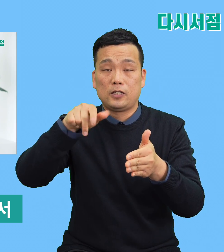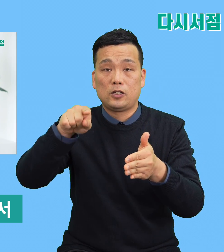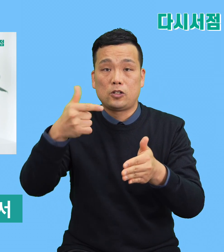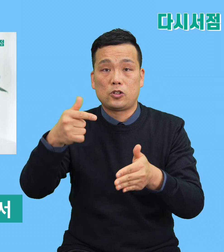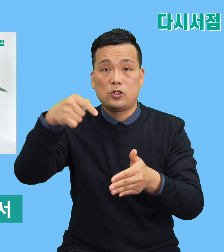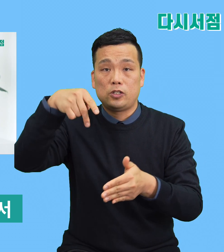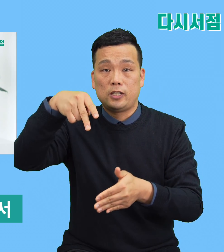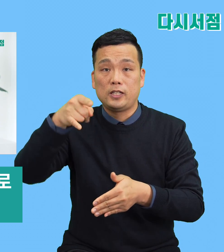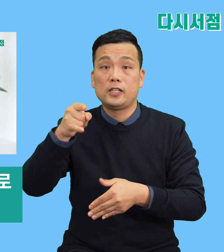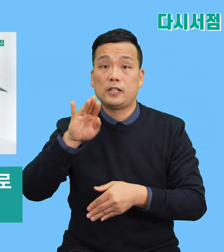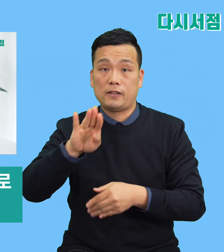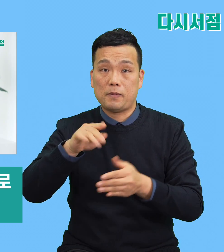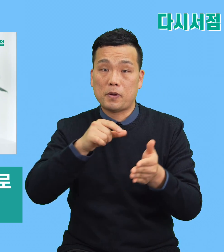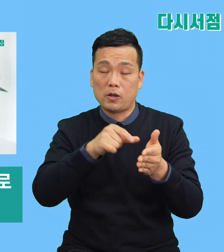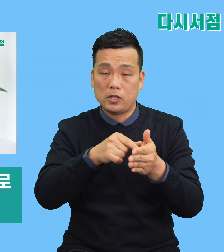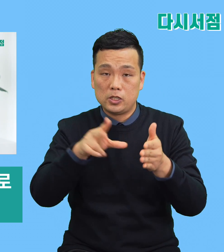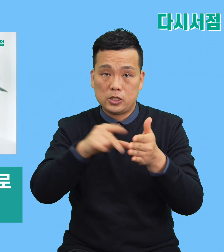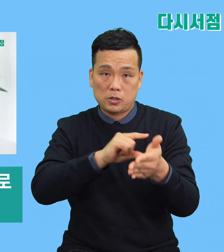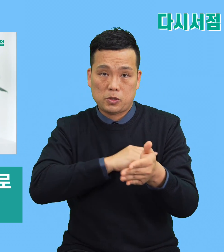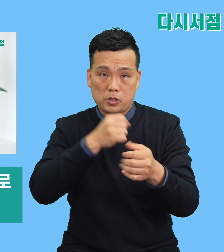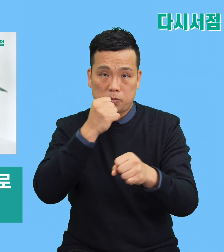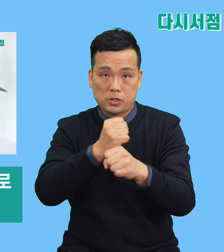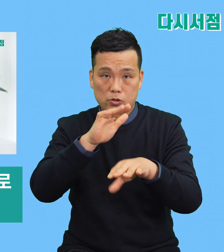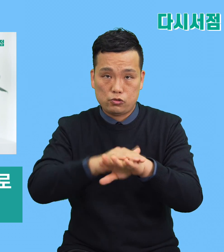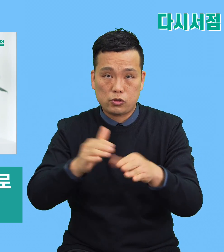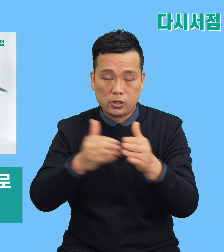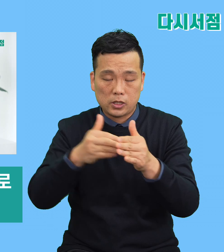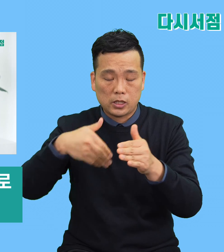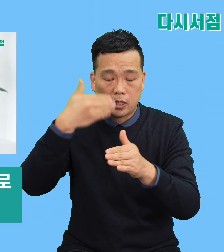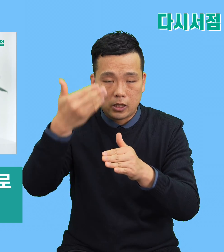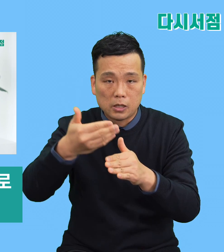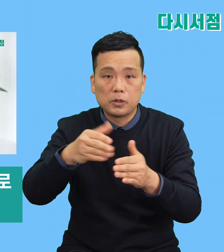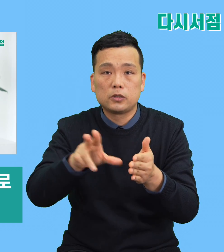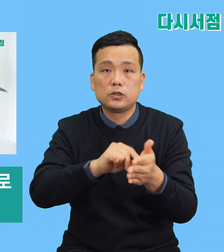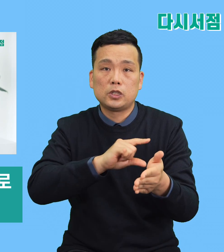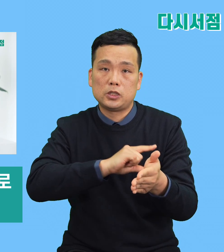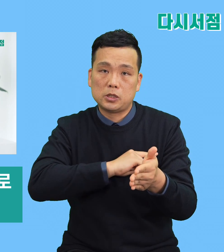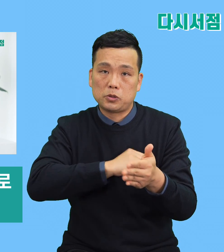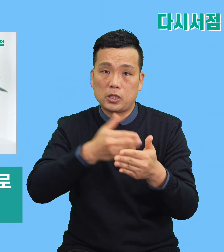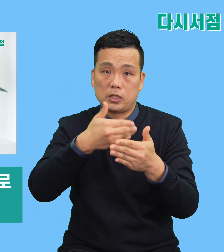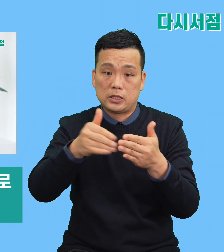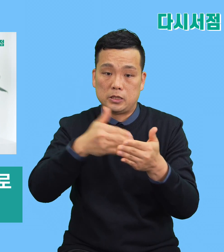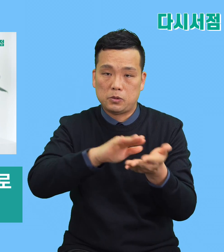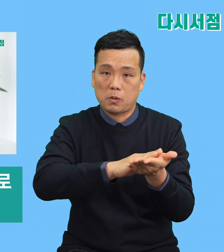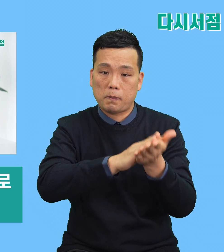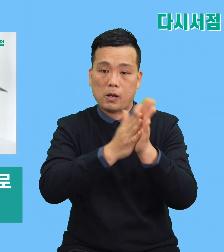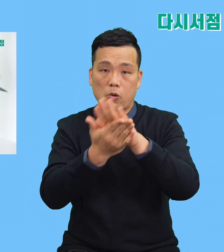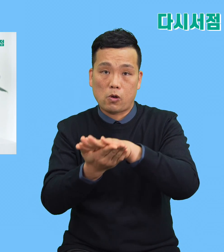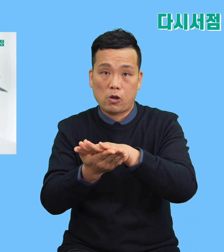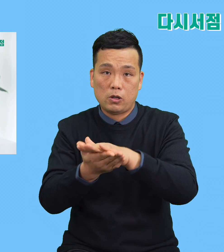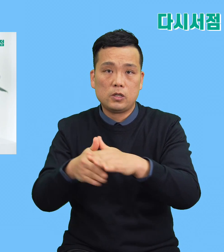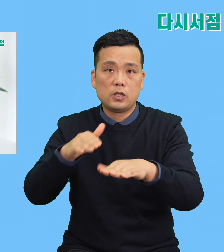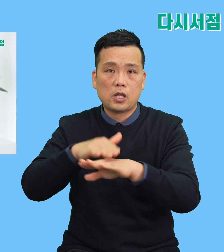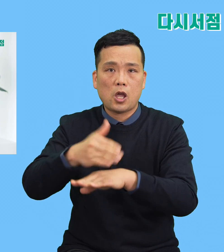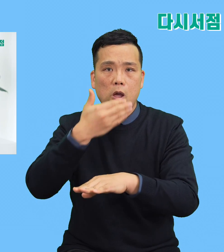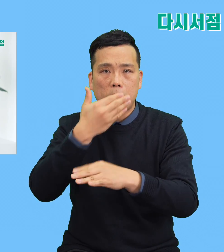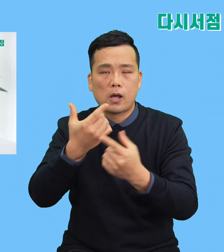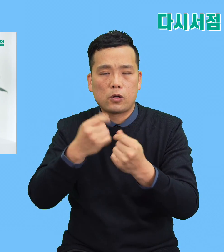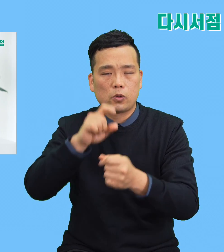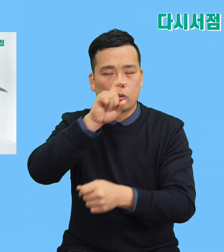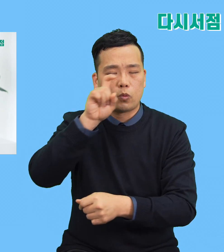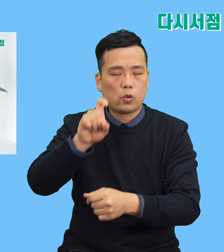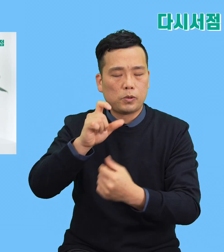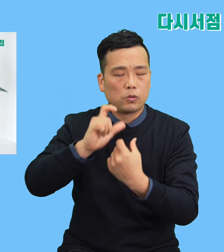제목을 정하고 나서 이걸 어떻게 이 제목을 이미지로 표현을 할 수 있을까 고민을 계속